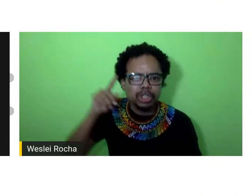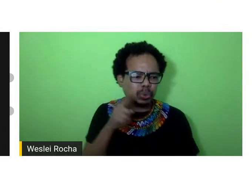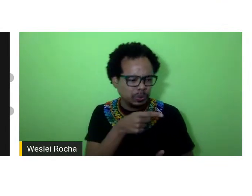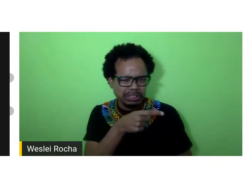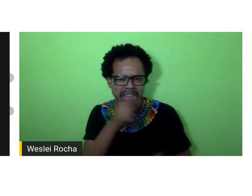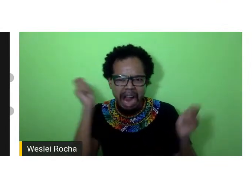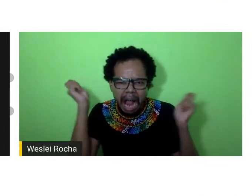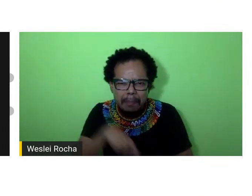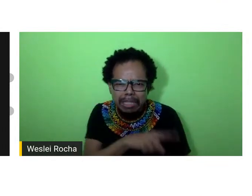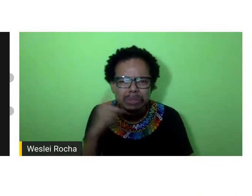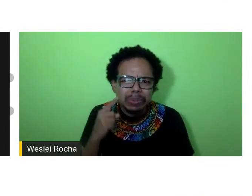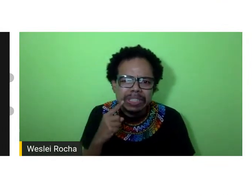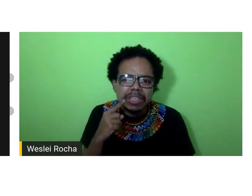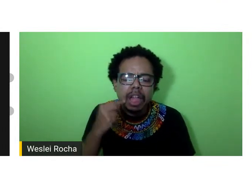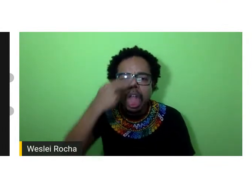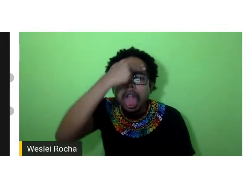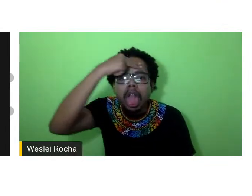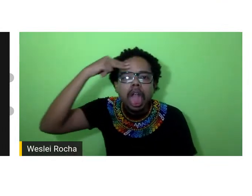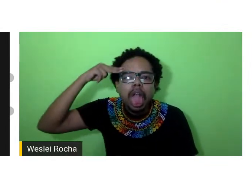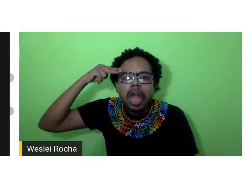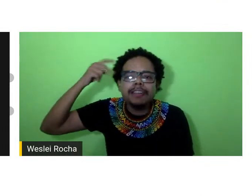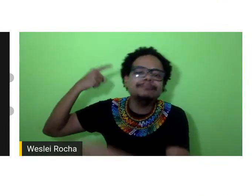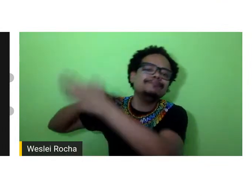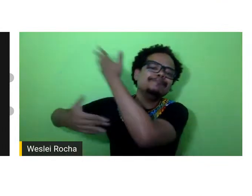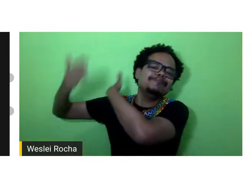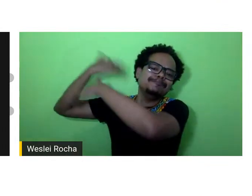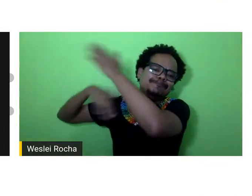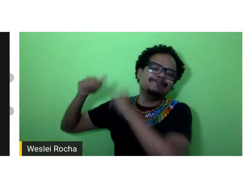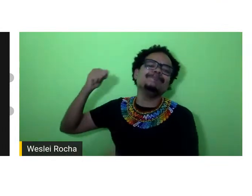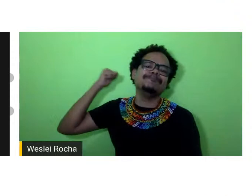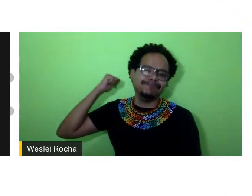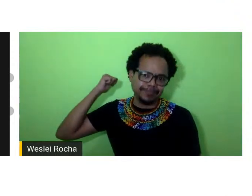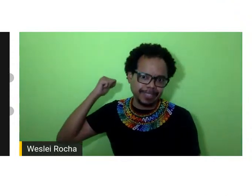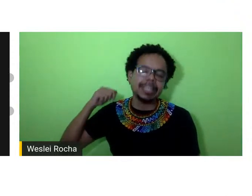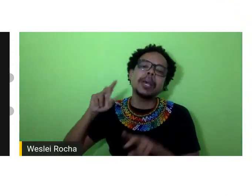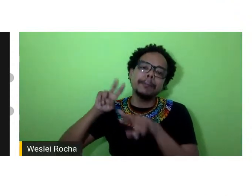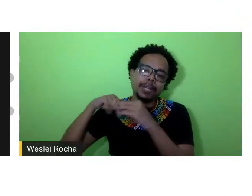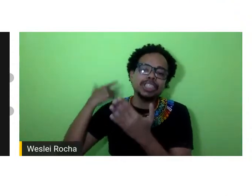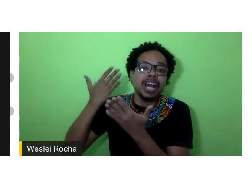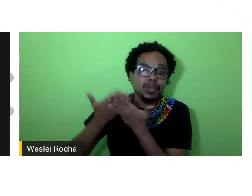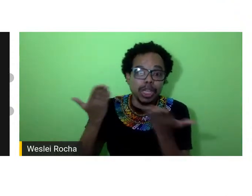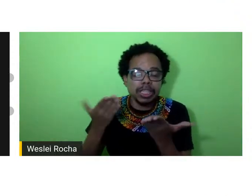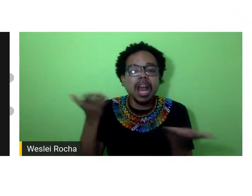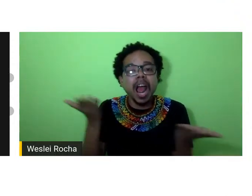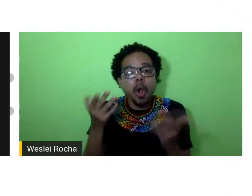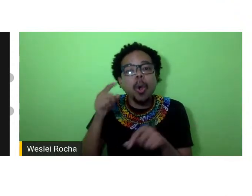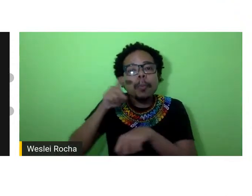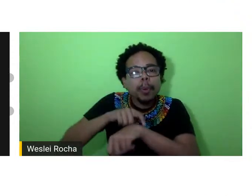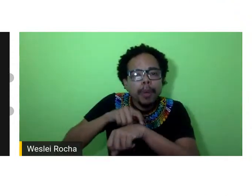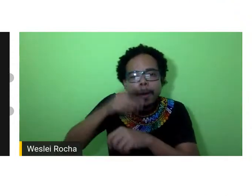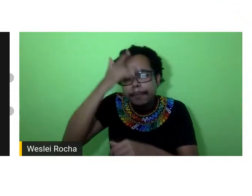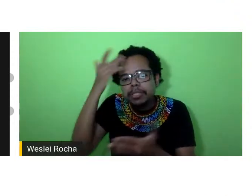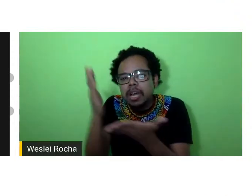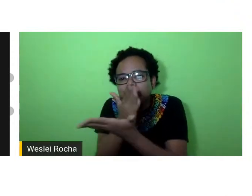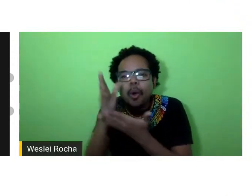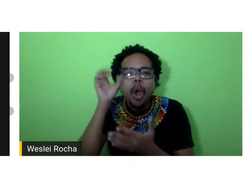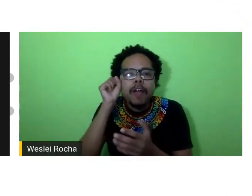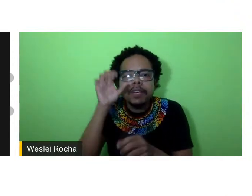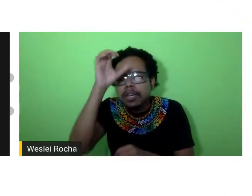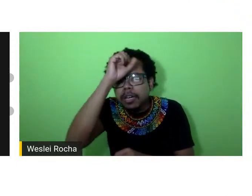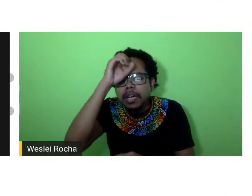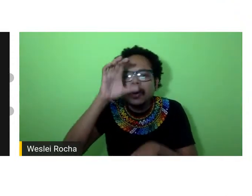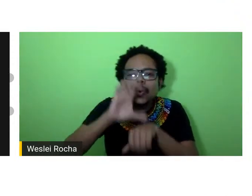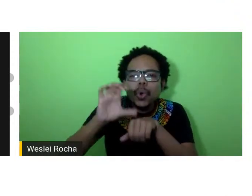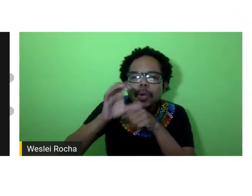viajar ele não consegue estudar ele não pode é trabalhar dentro de uma em grande empresa Essa visão é uma visão de